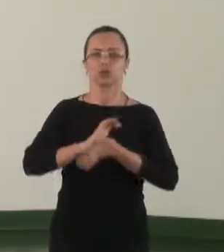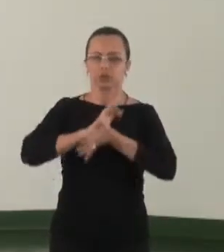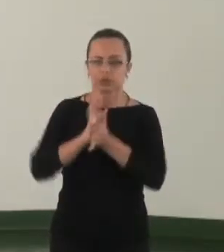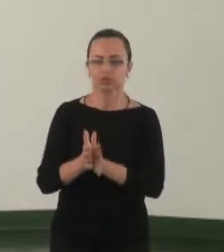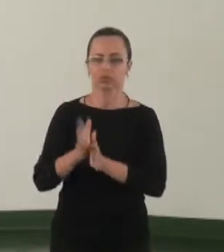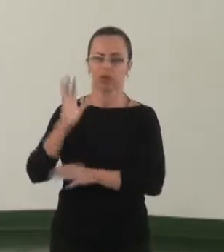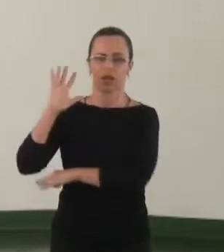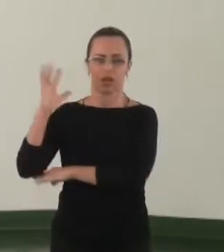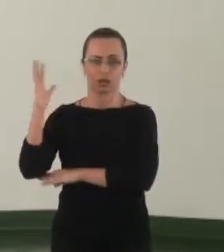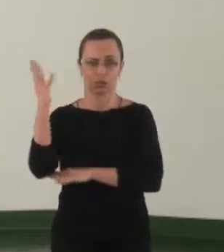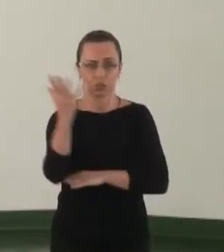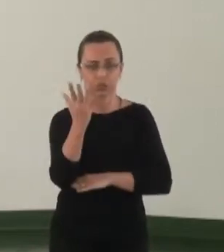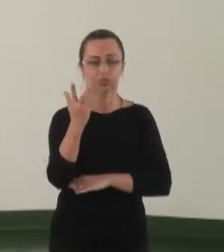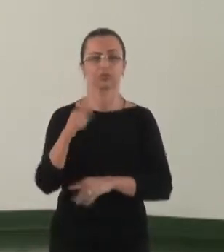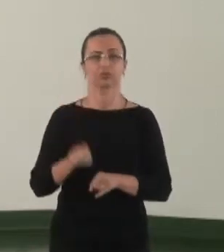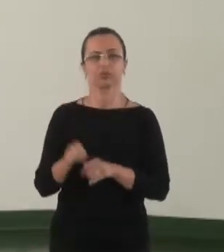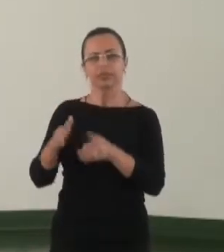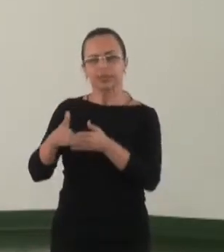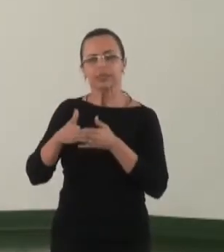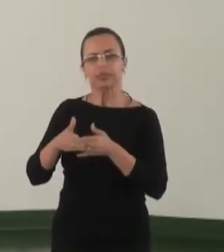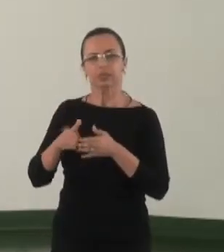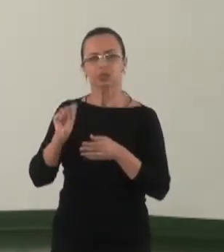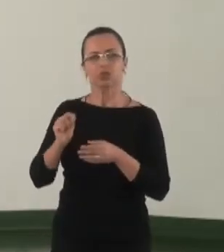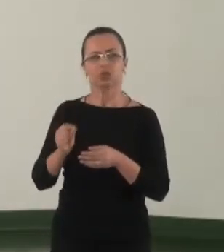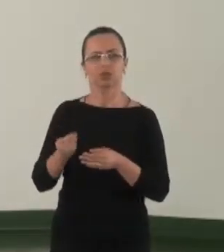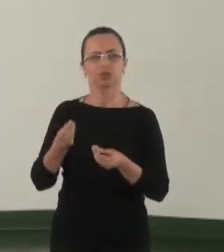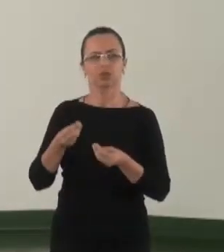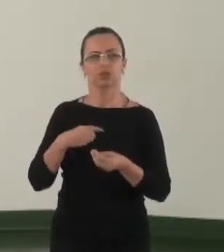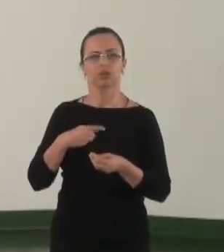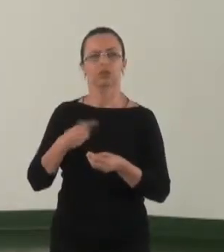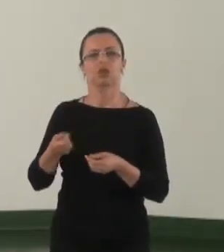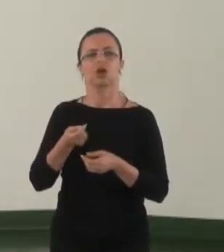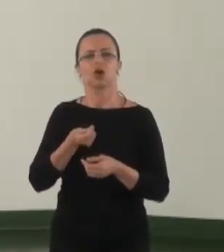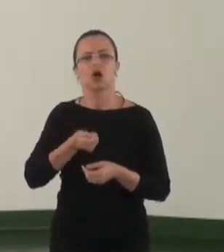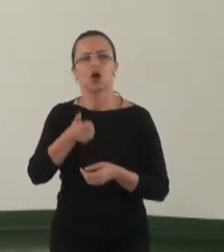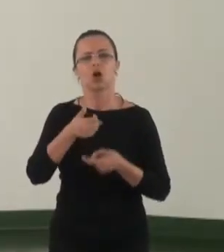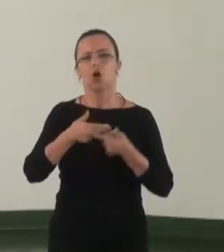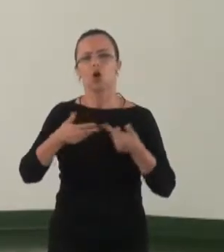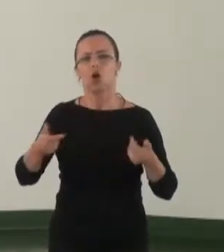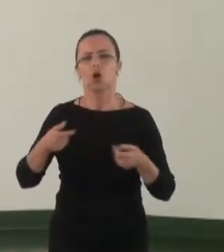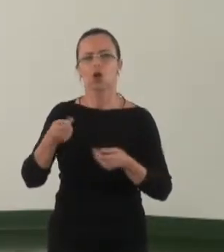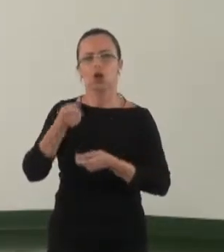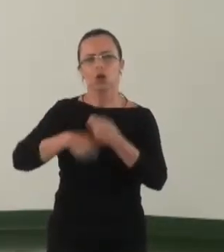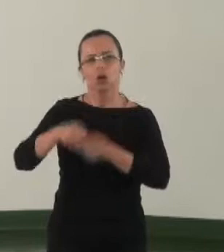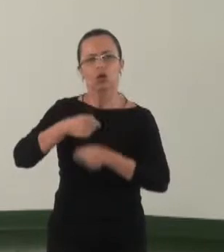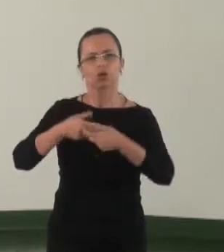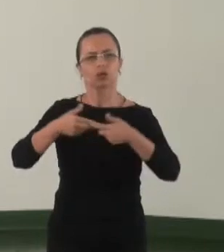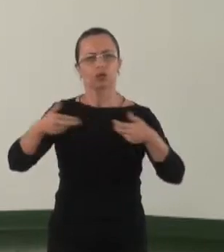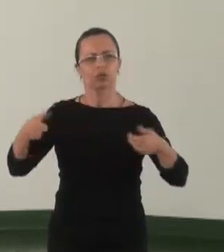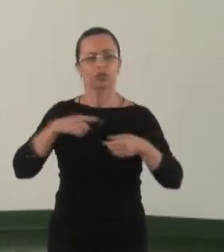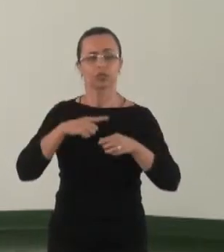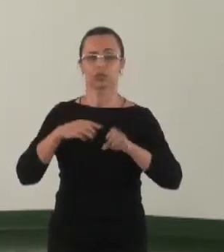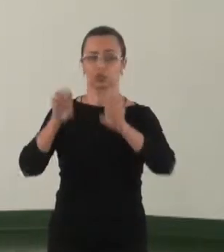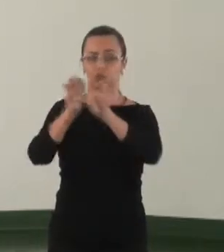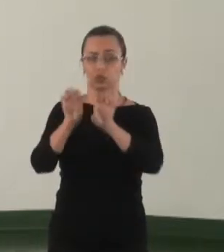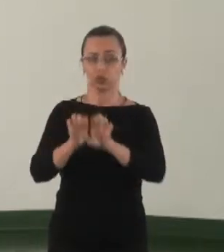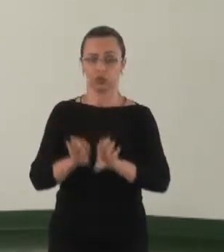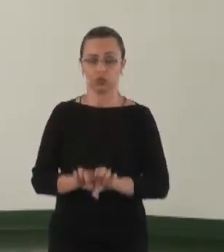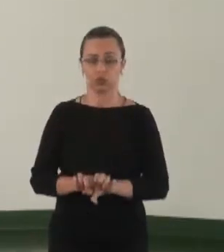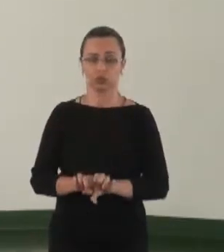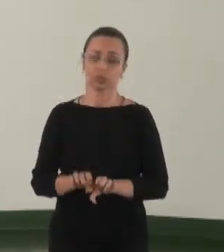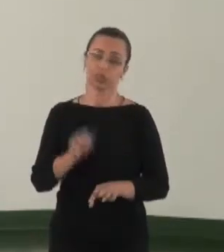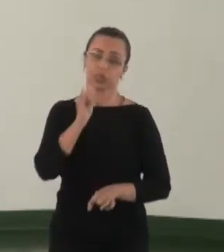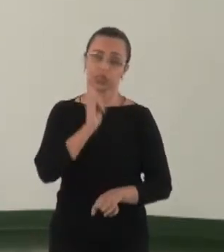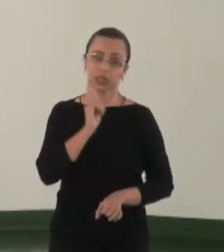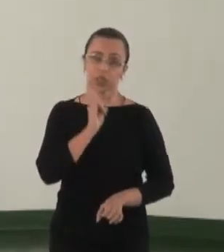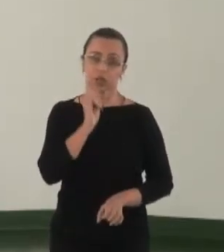Dentro do procedimento de licenciamento ambiental, uma distribuição desigual dos ônus e bônus dos empreendimentos de infraestrutura, como é o